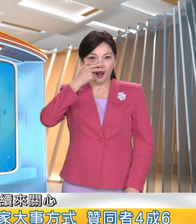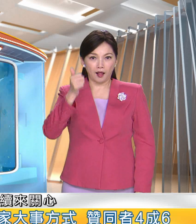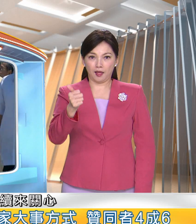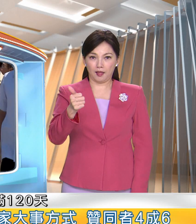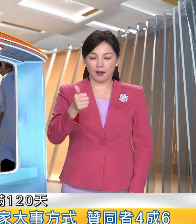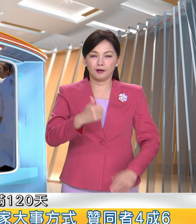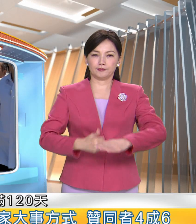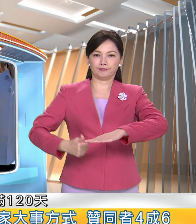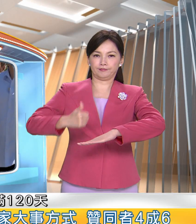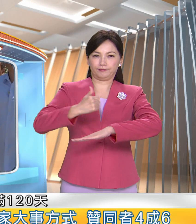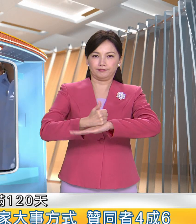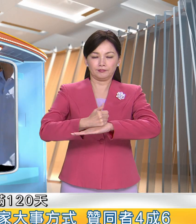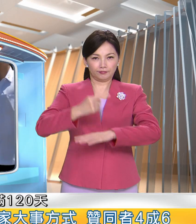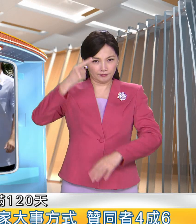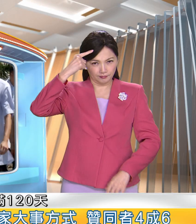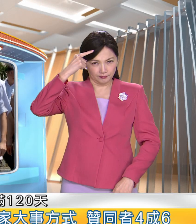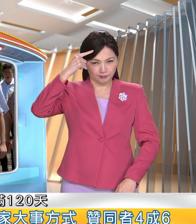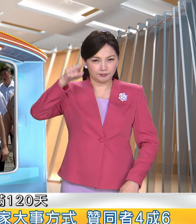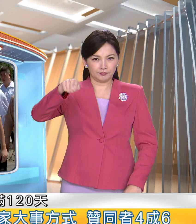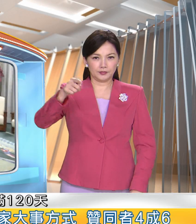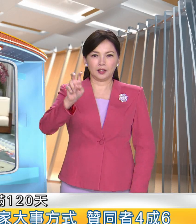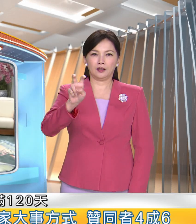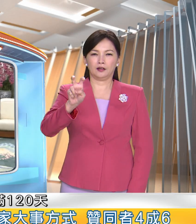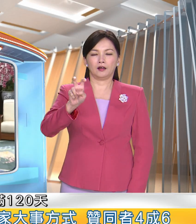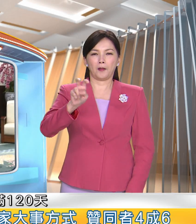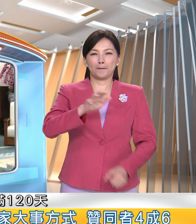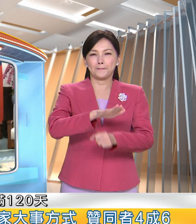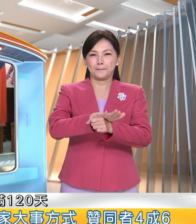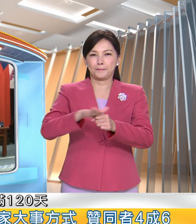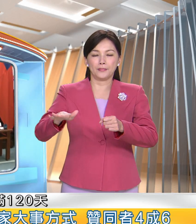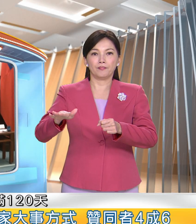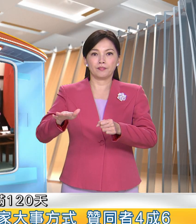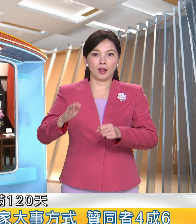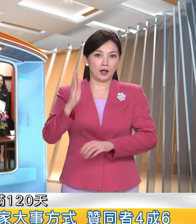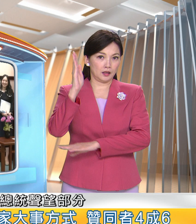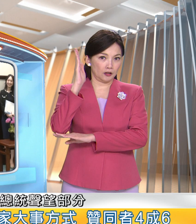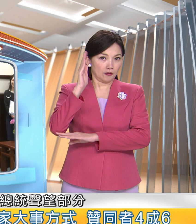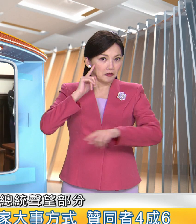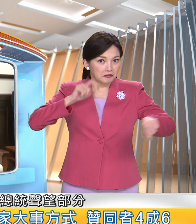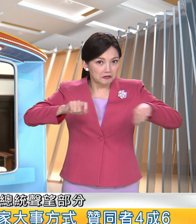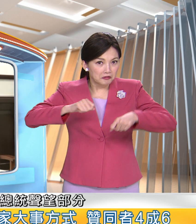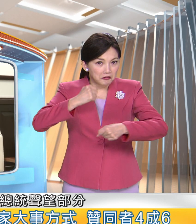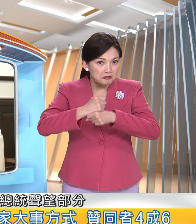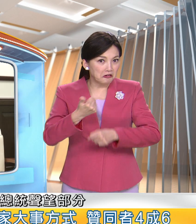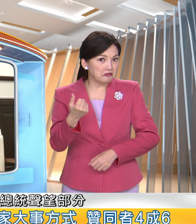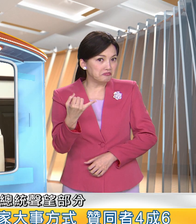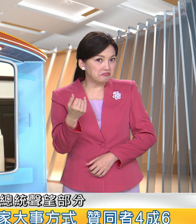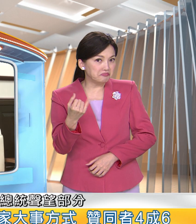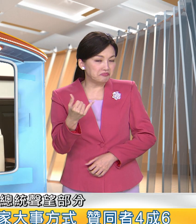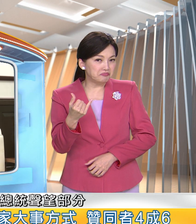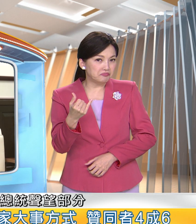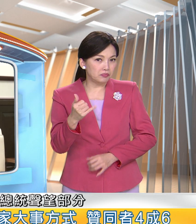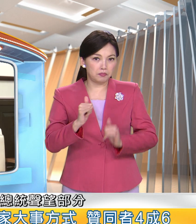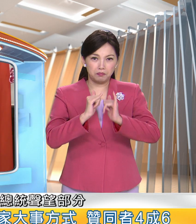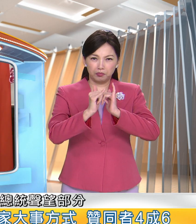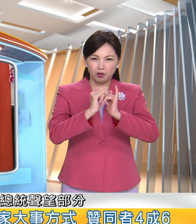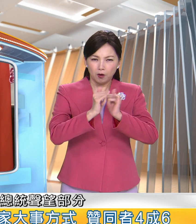总统赖清德上任满120天。根据最新民调，赖总统声望部